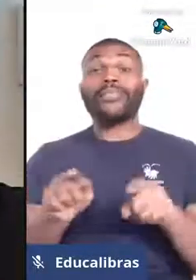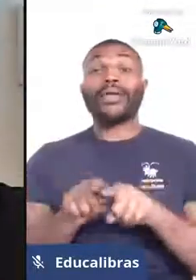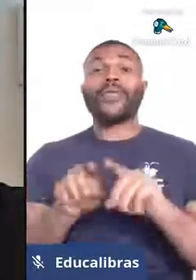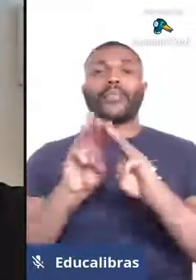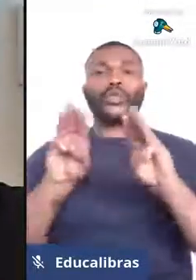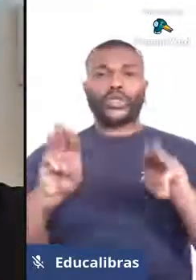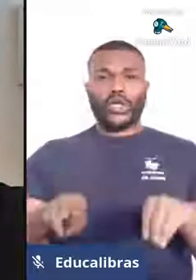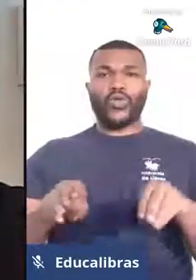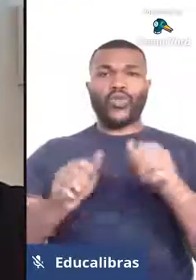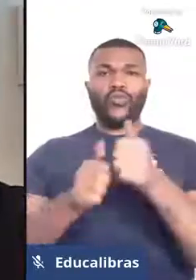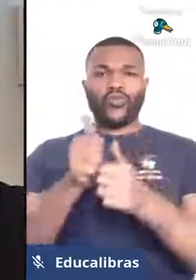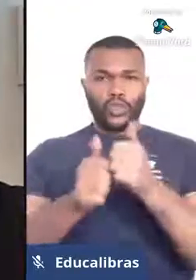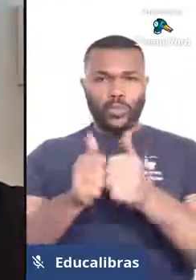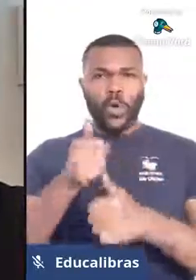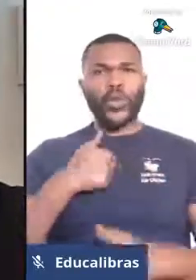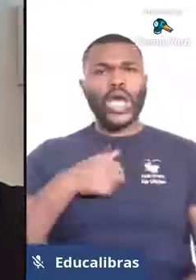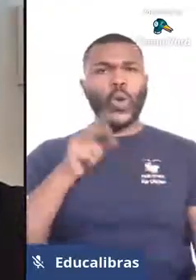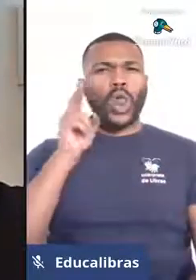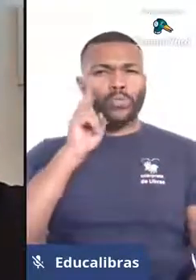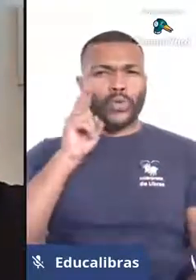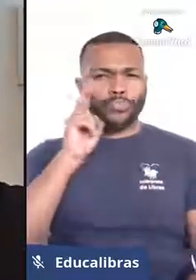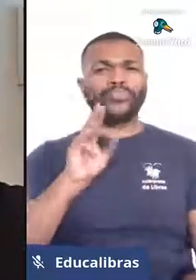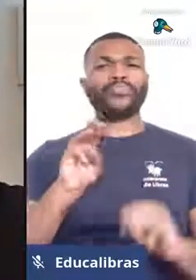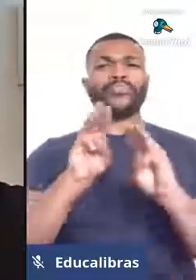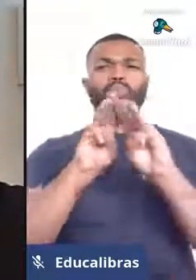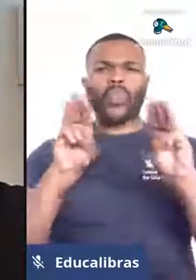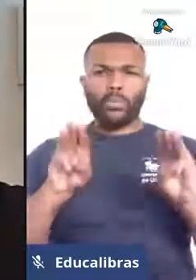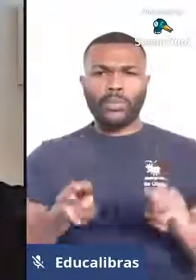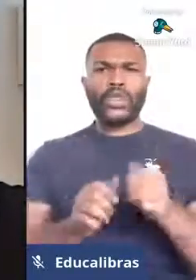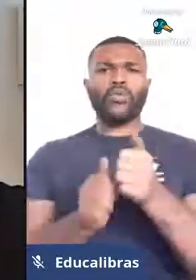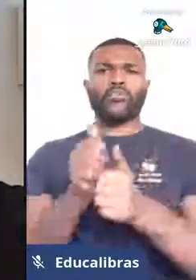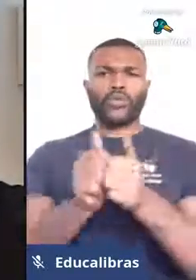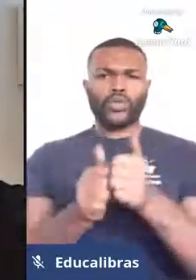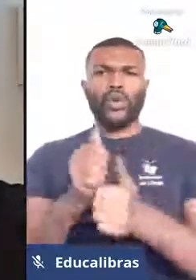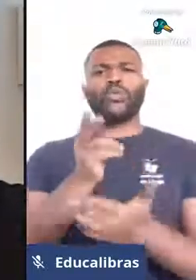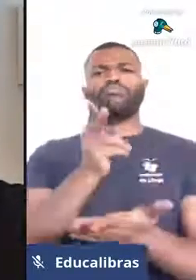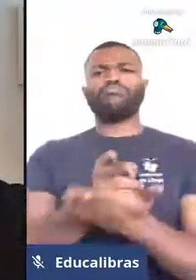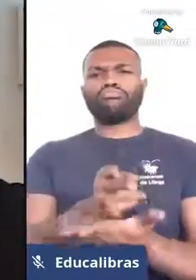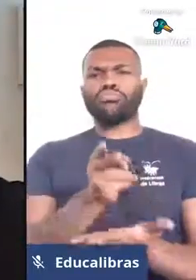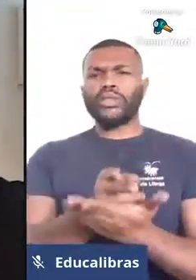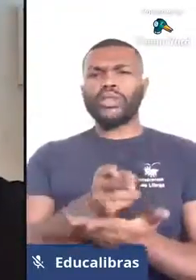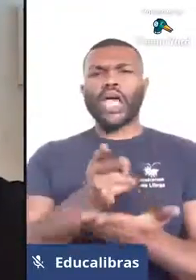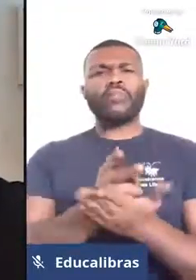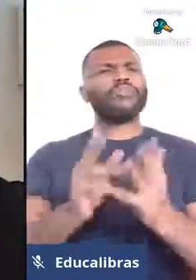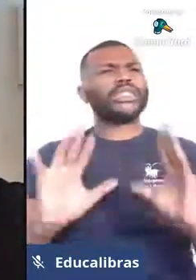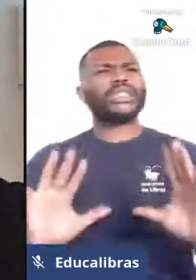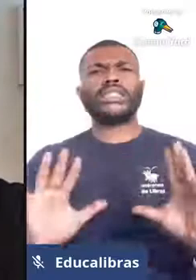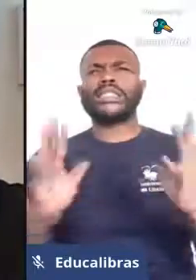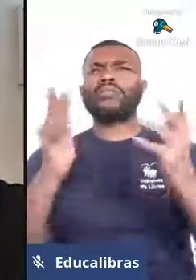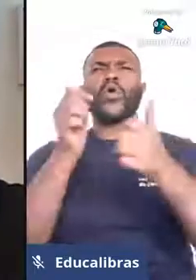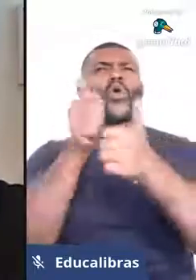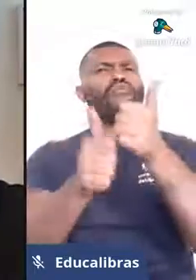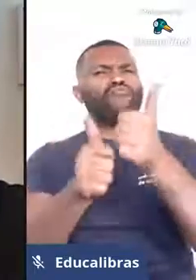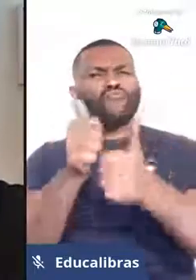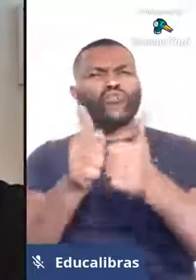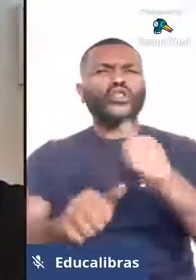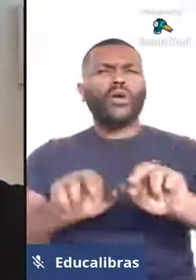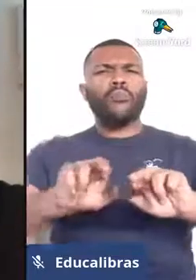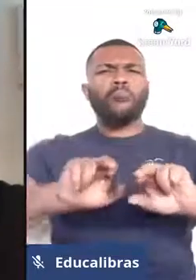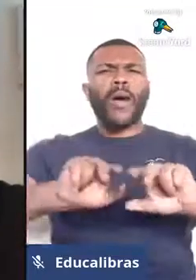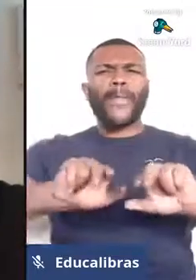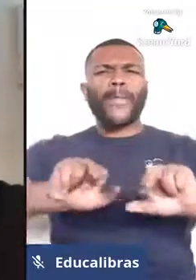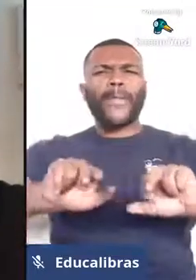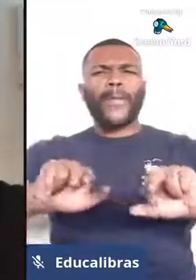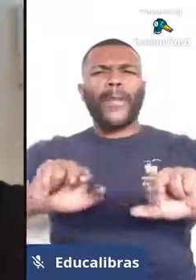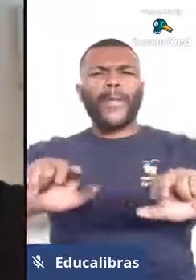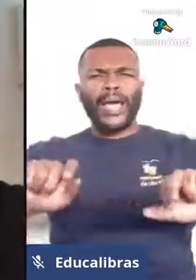que o Museu do Futebol sempre celebrou o futebol maior diversidade. Eu vou usar de novo essa palavra